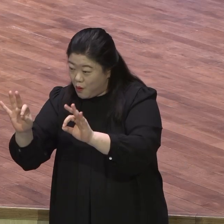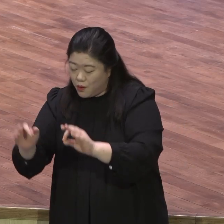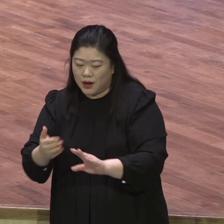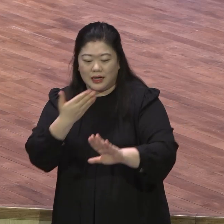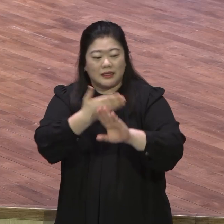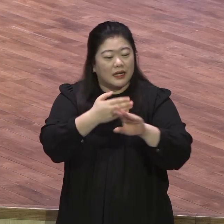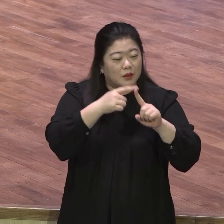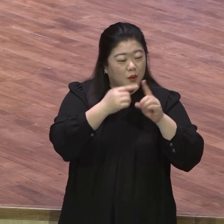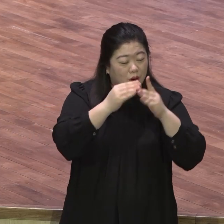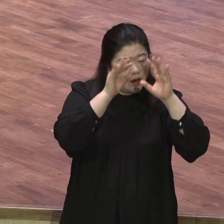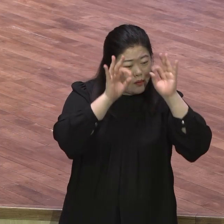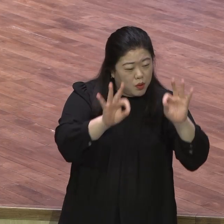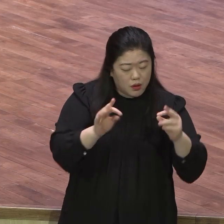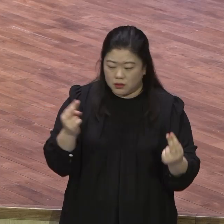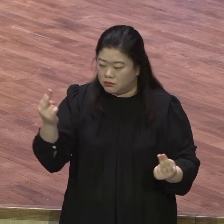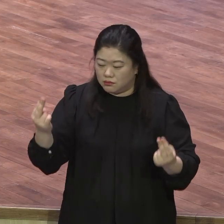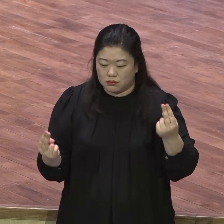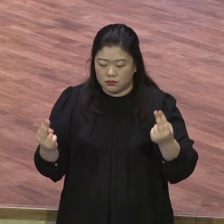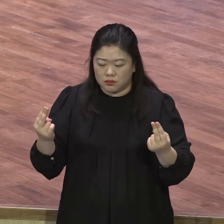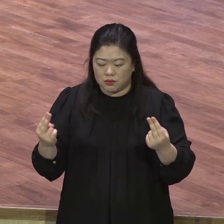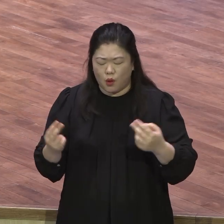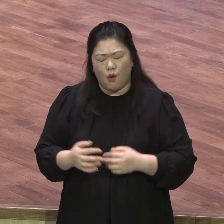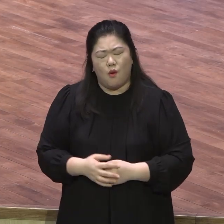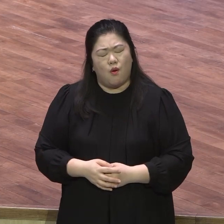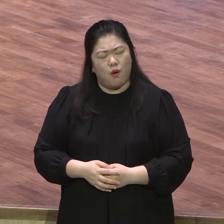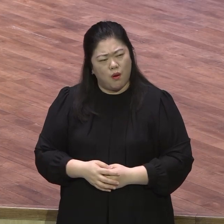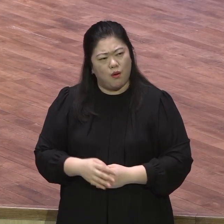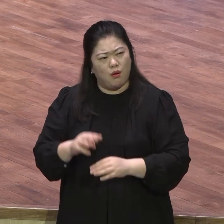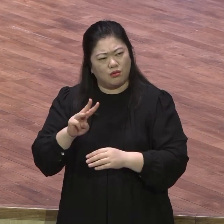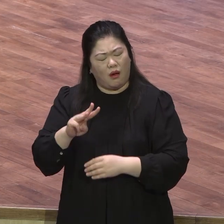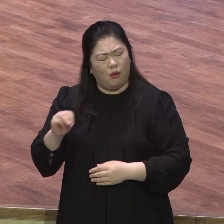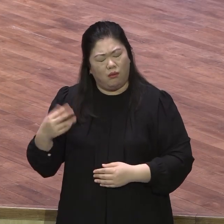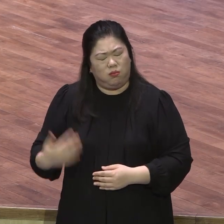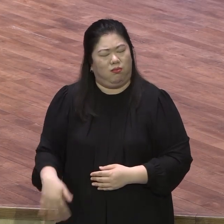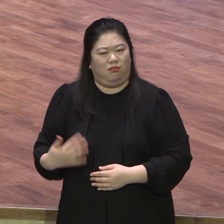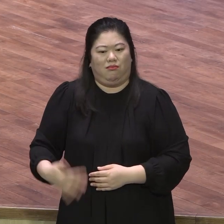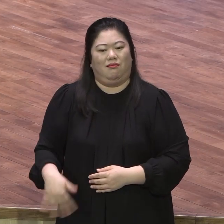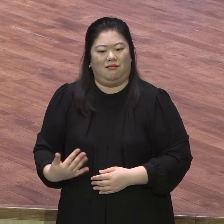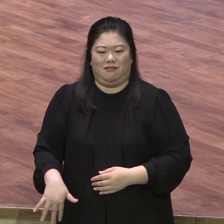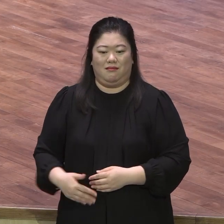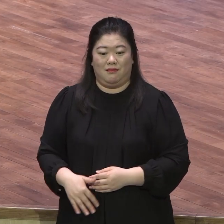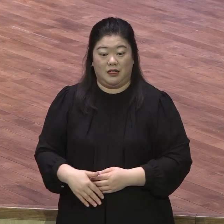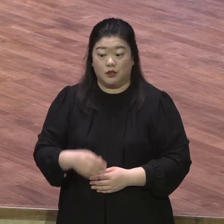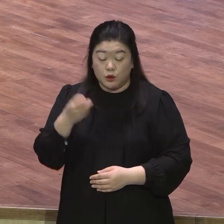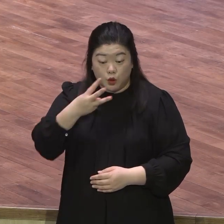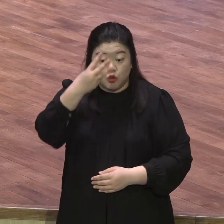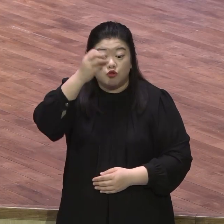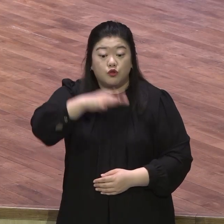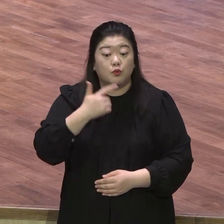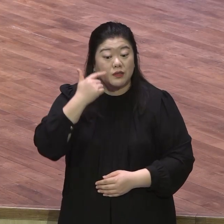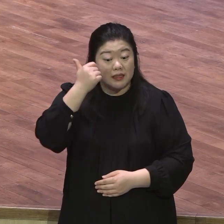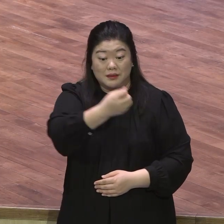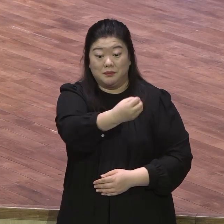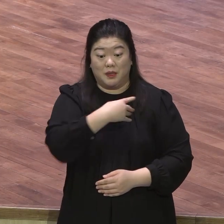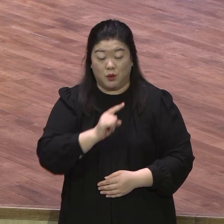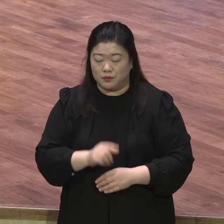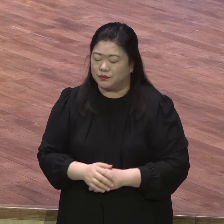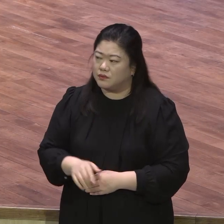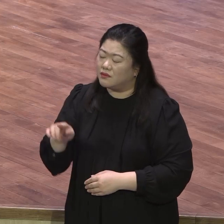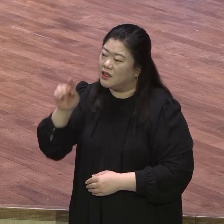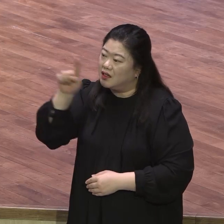이목사님 그랬죠 한 번씩 자주 연급을 해요 예원교회는 이 건축을 10년